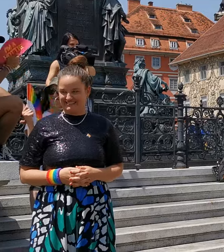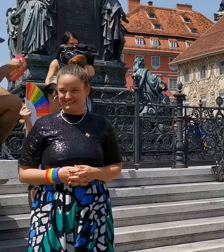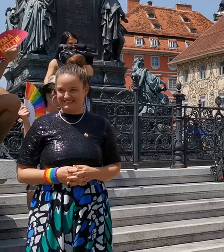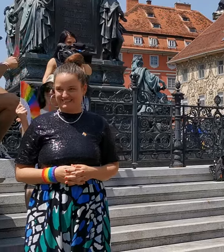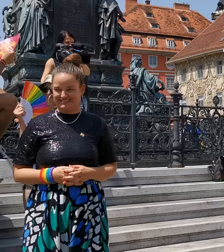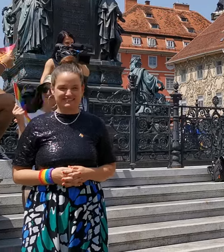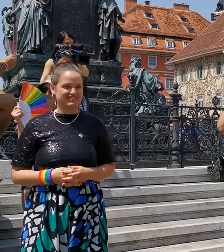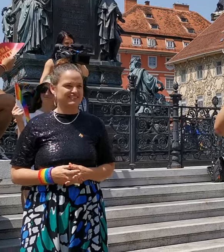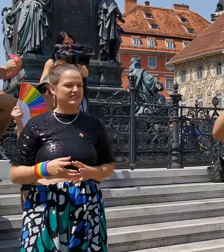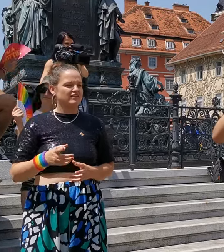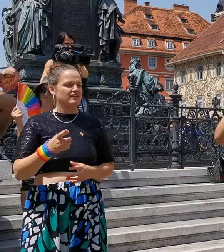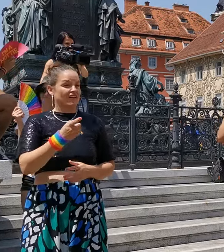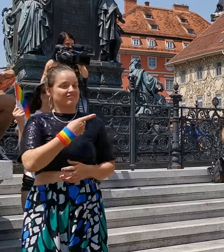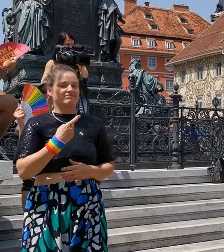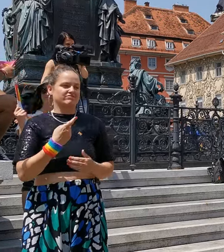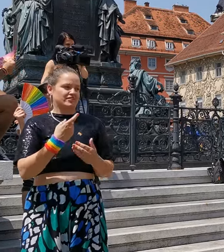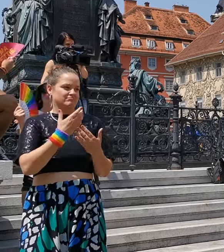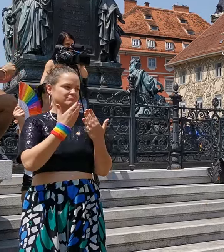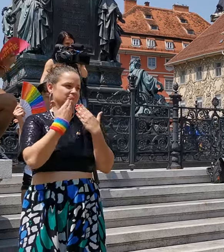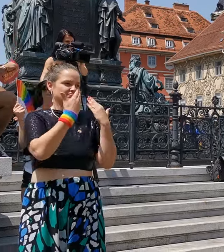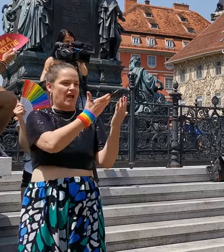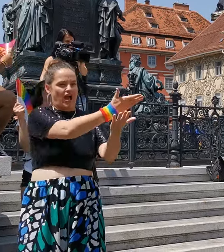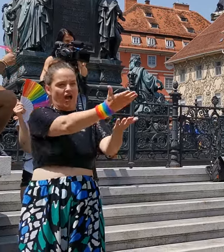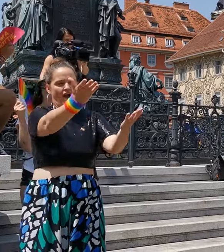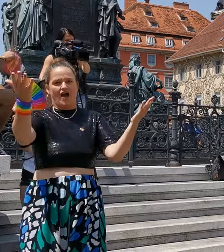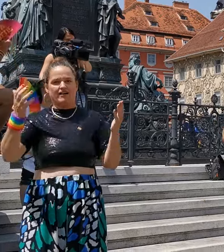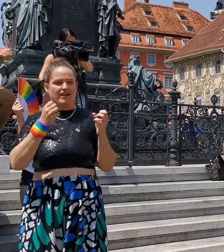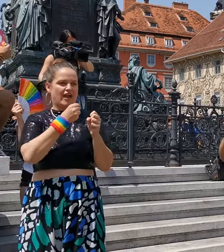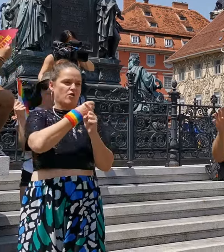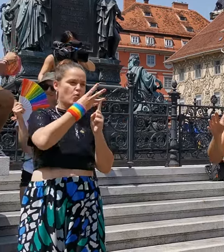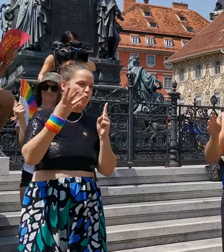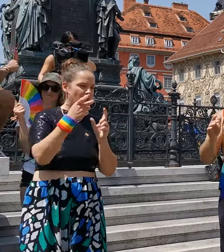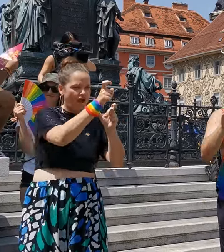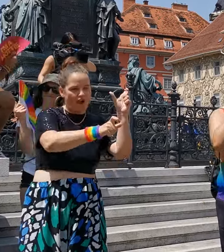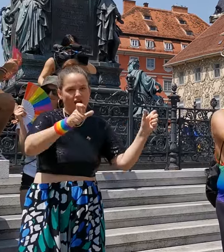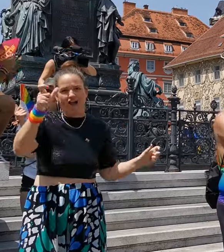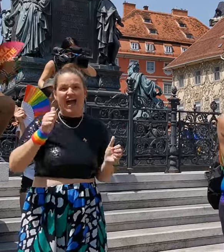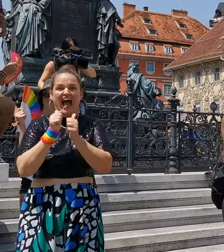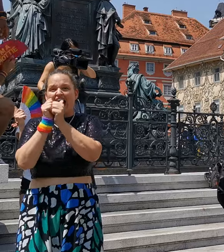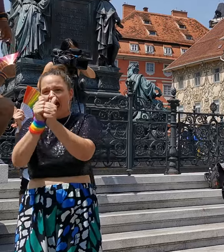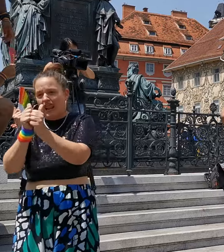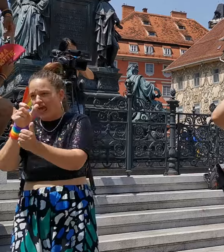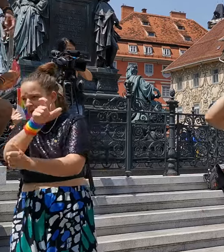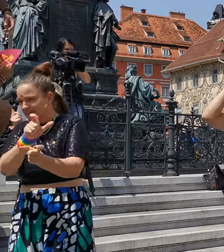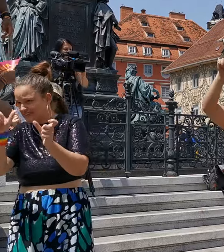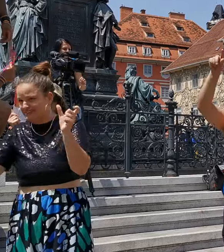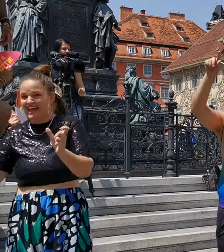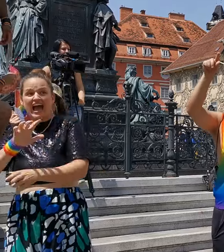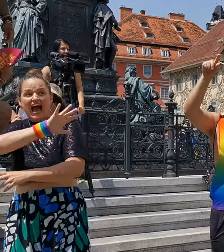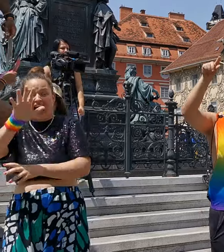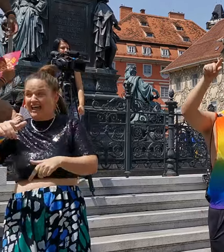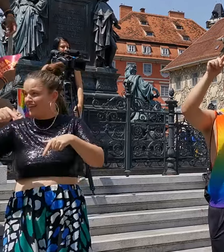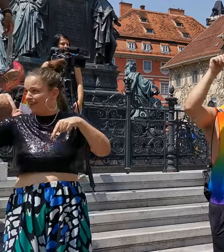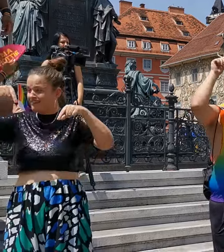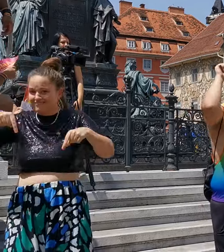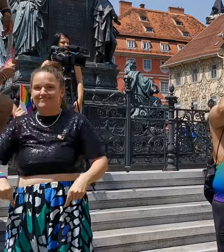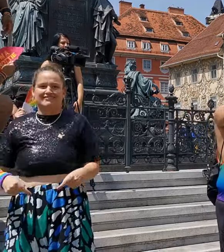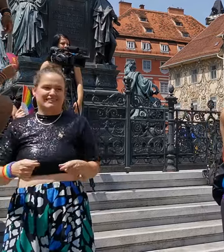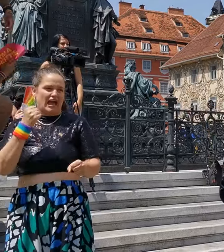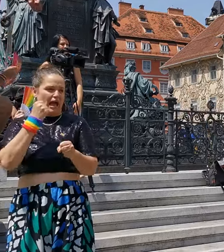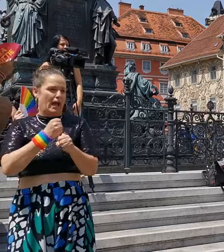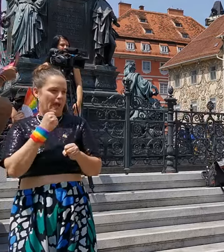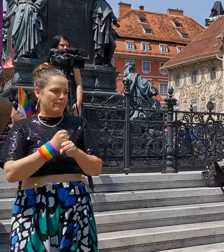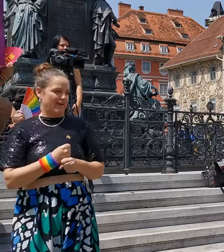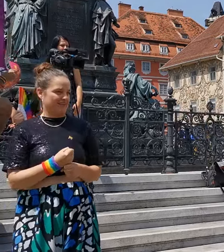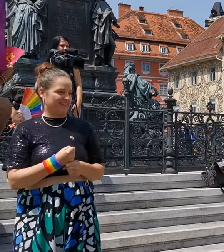Ich möchte mich bei allen bedanken, die hier sind, bei allen Queers, bei allen Allies, bei allen, die heute hier arbeiten und bei